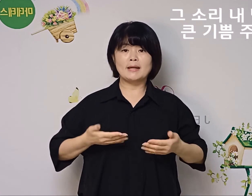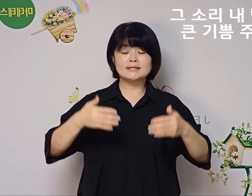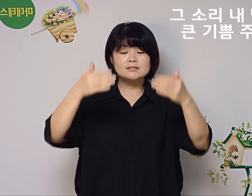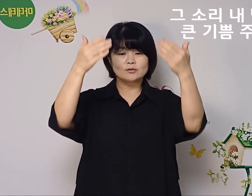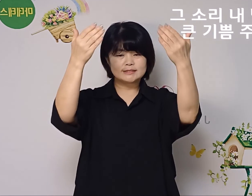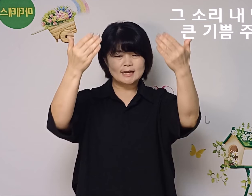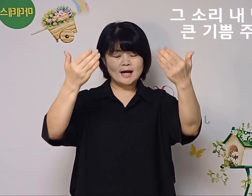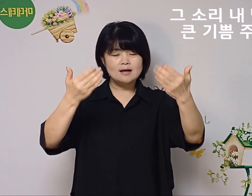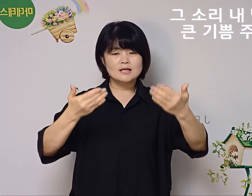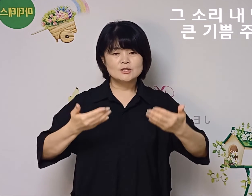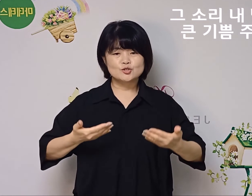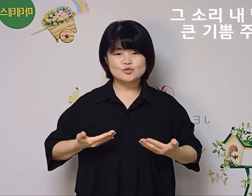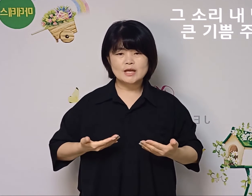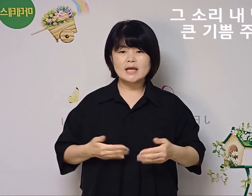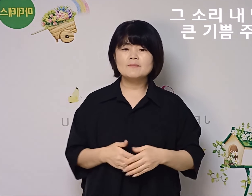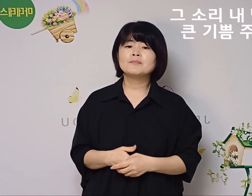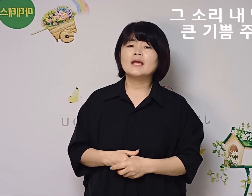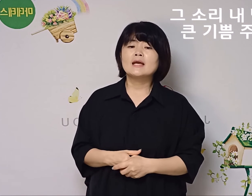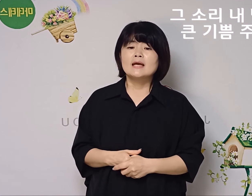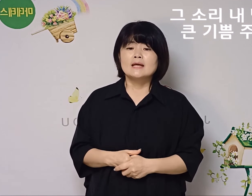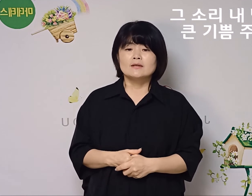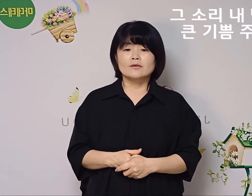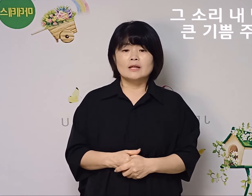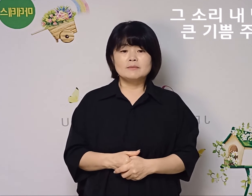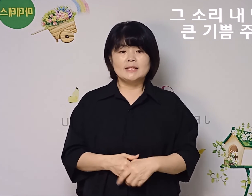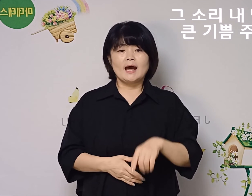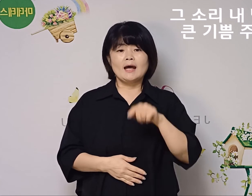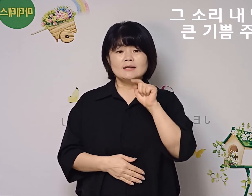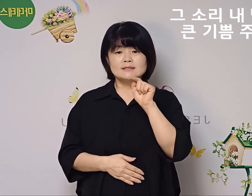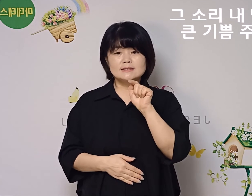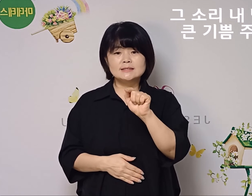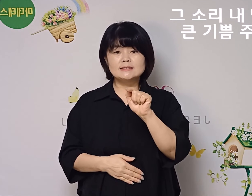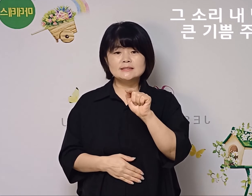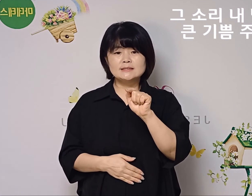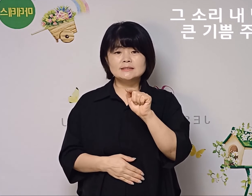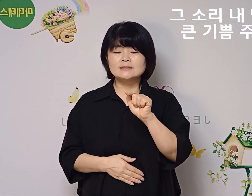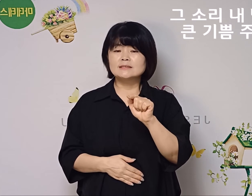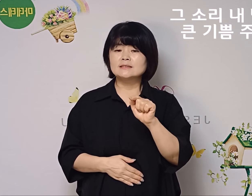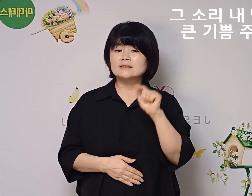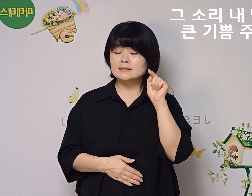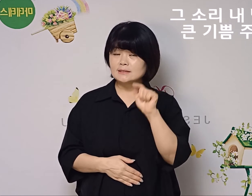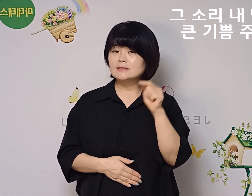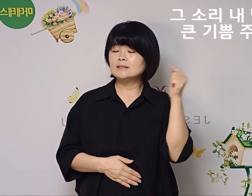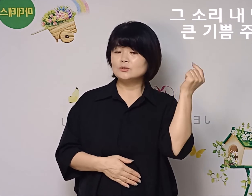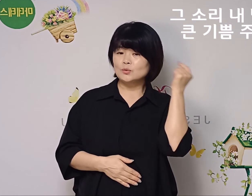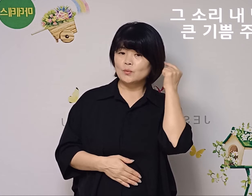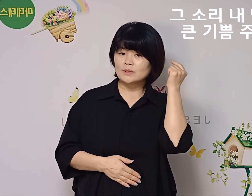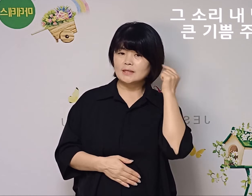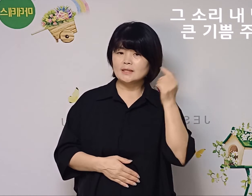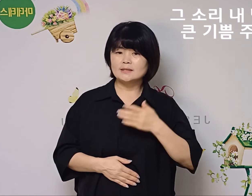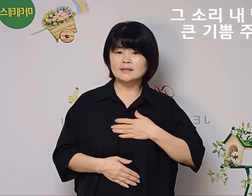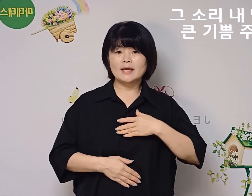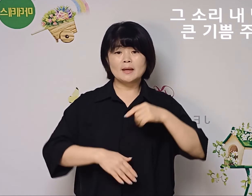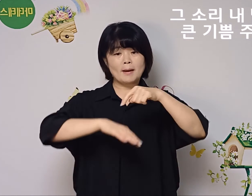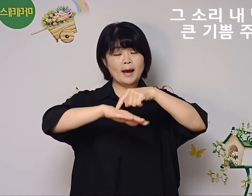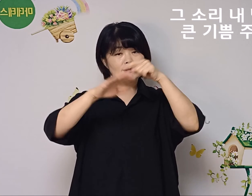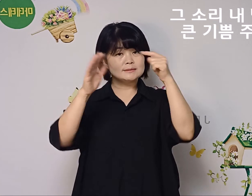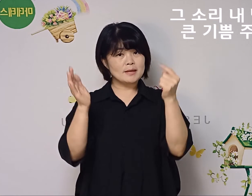받는 거니까 주네. 연결합니다. 그 소리 내